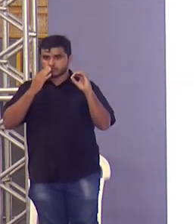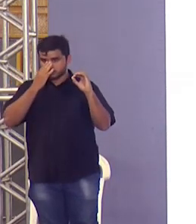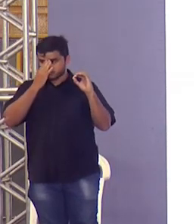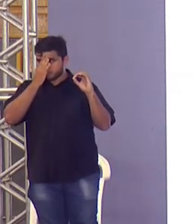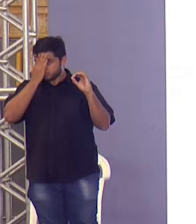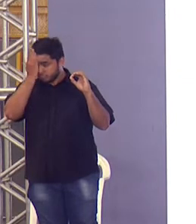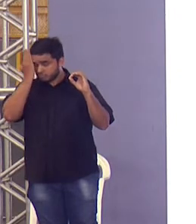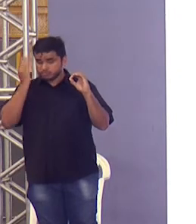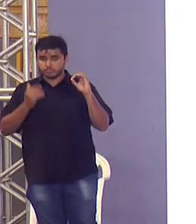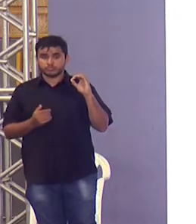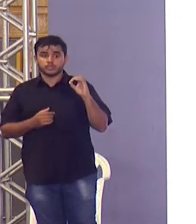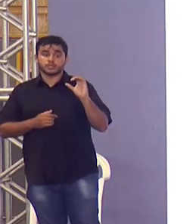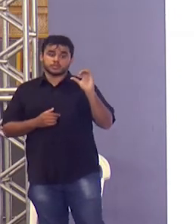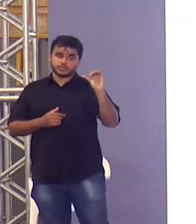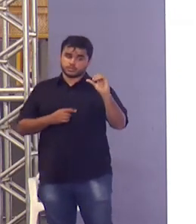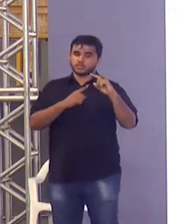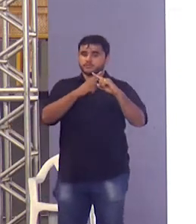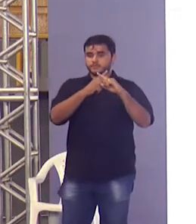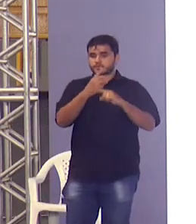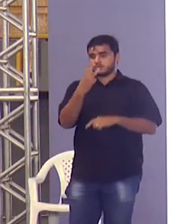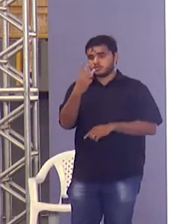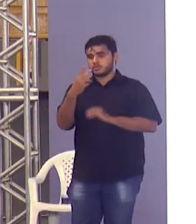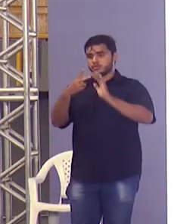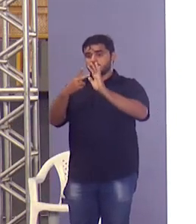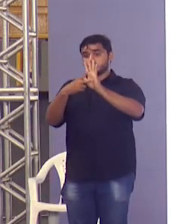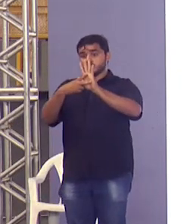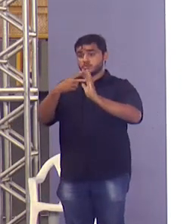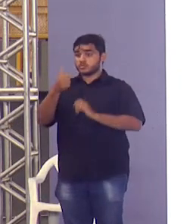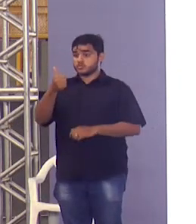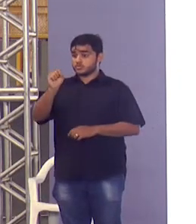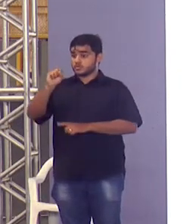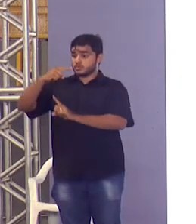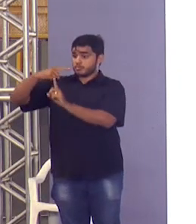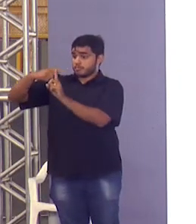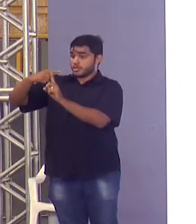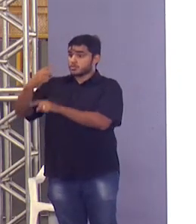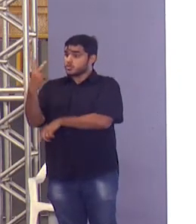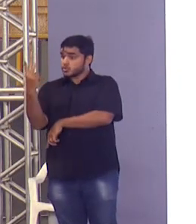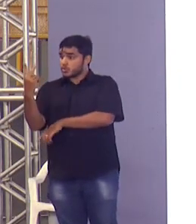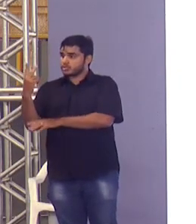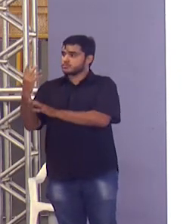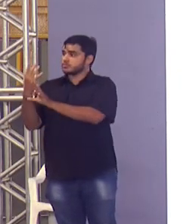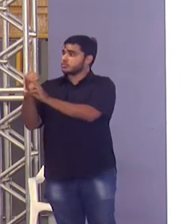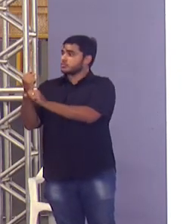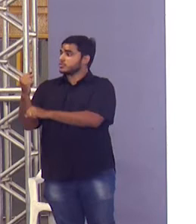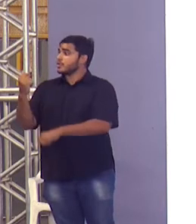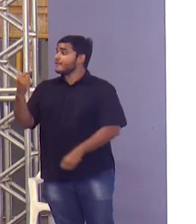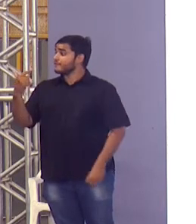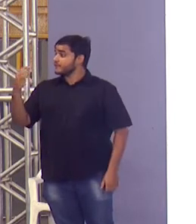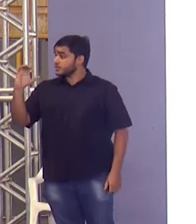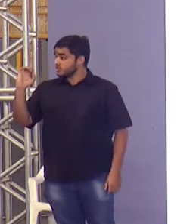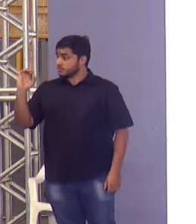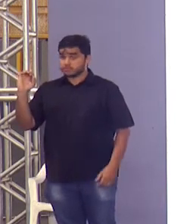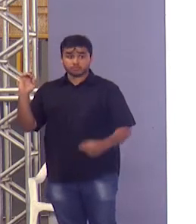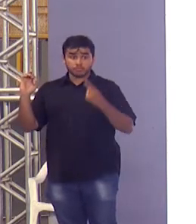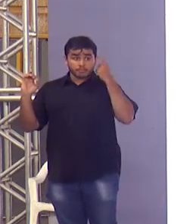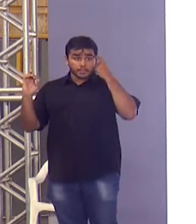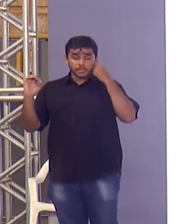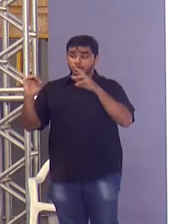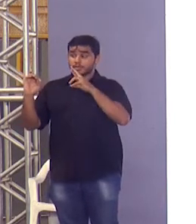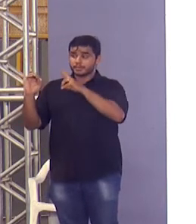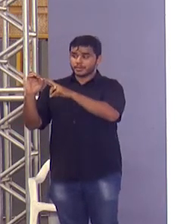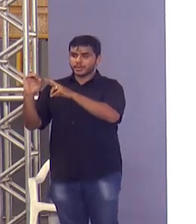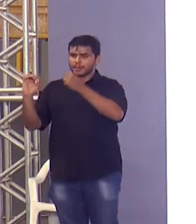6 vezes 3 dá 18, mais 2 dá 20. Ou seja, o resultado é igual